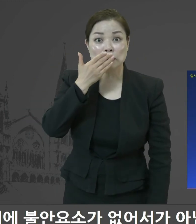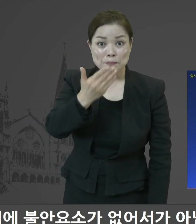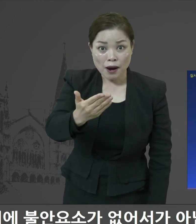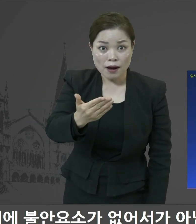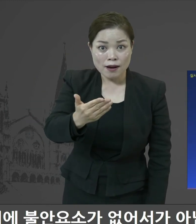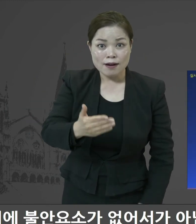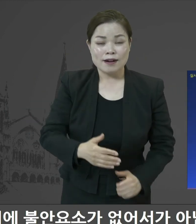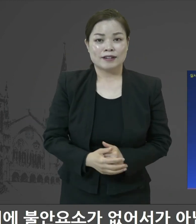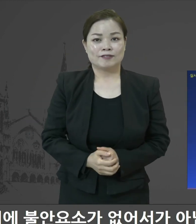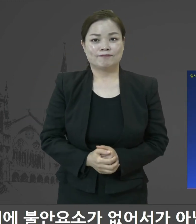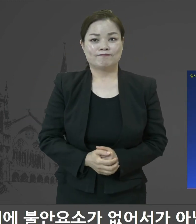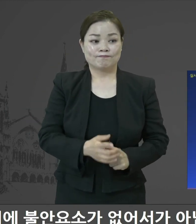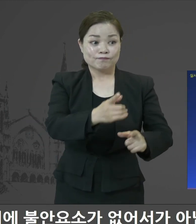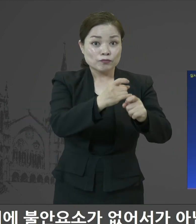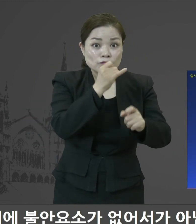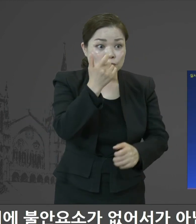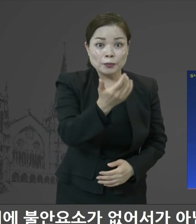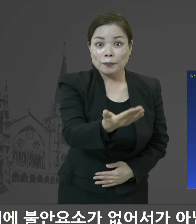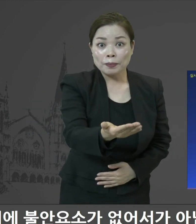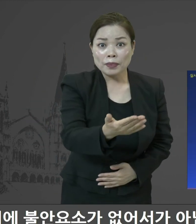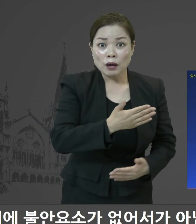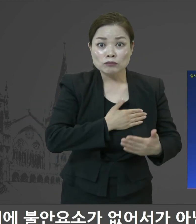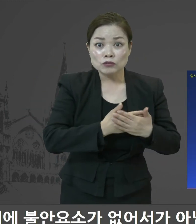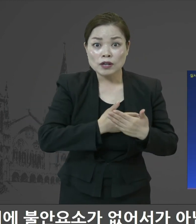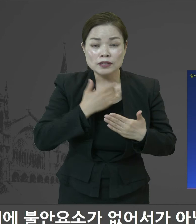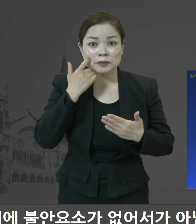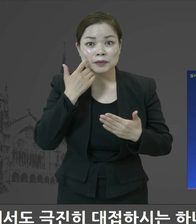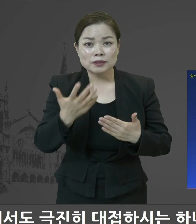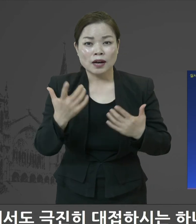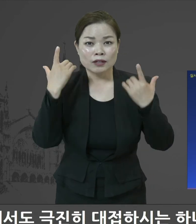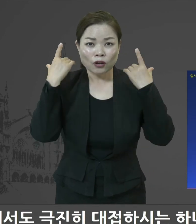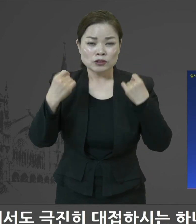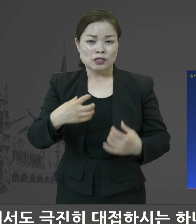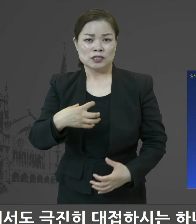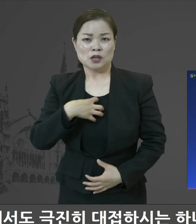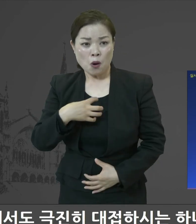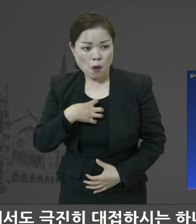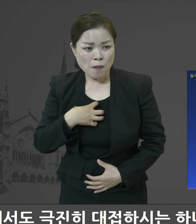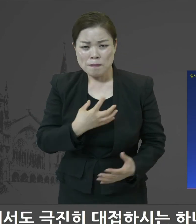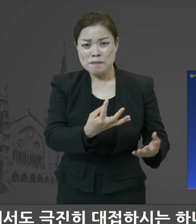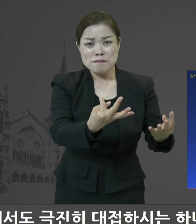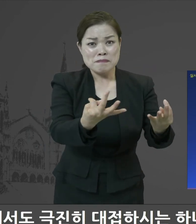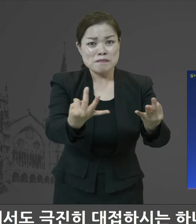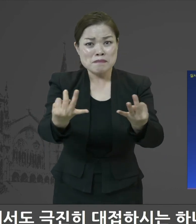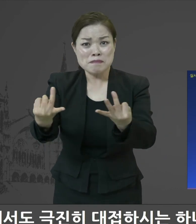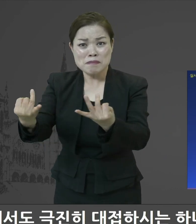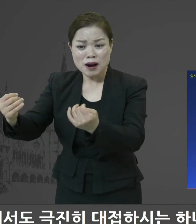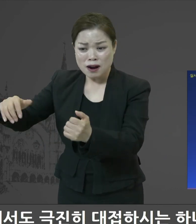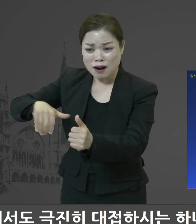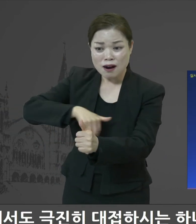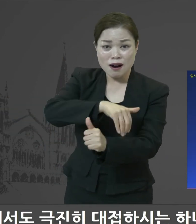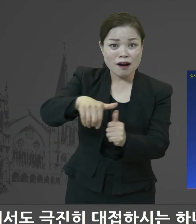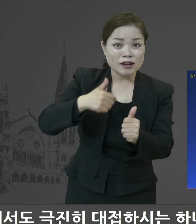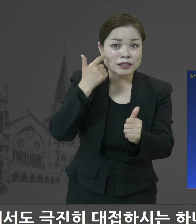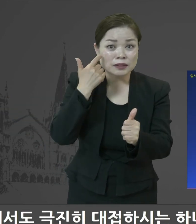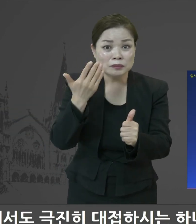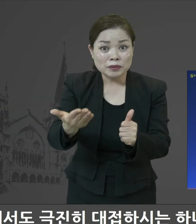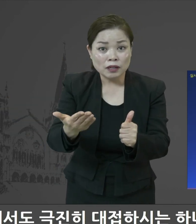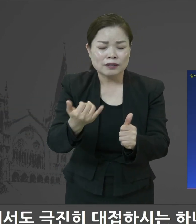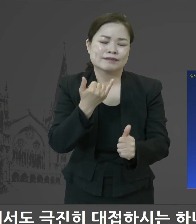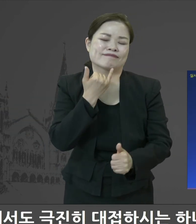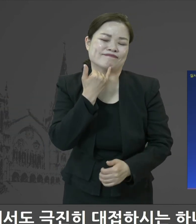믿습니다. 여러분, 원수가 있습니까? 불안하십니까? 여전히 위험한 요소들이 여러분 삶의 주변에 도사리고 있습니까?